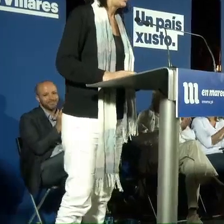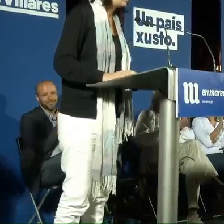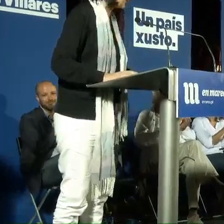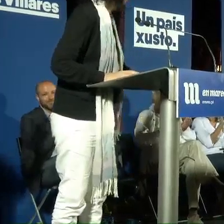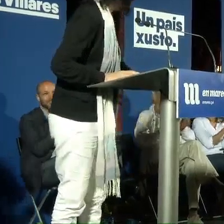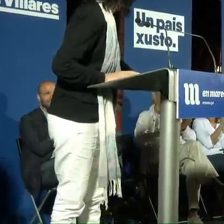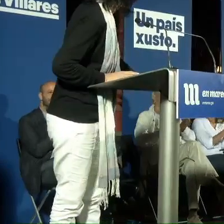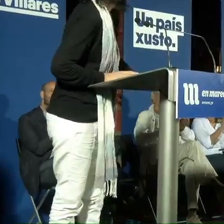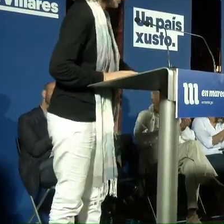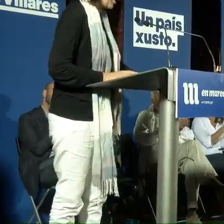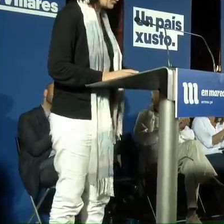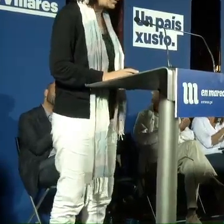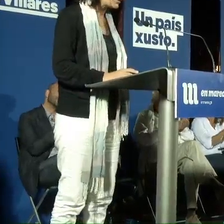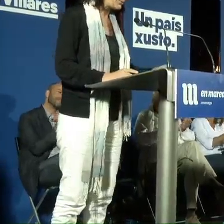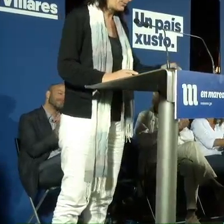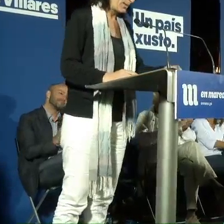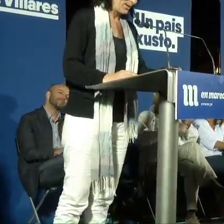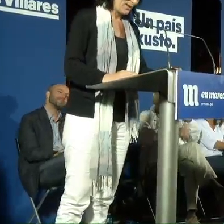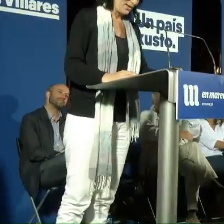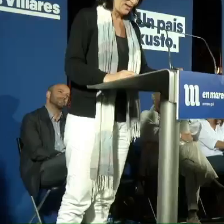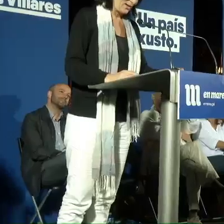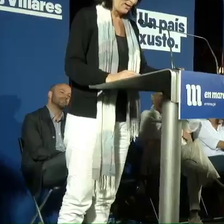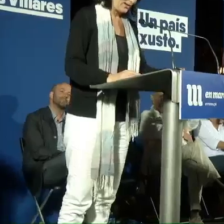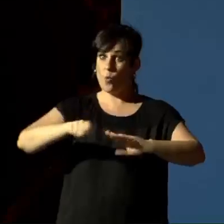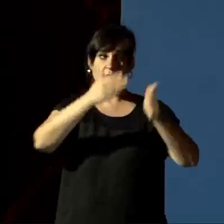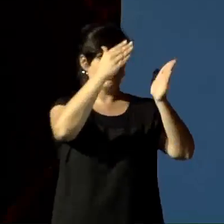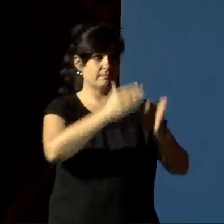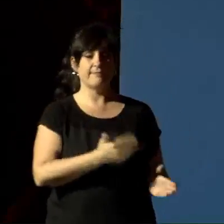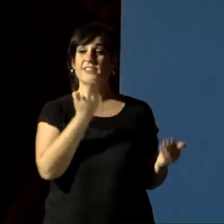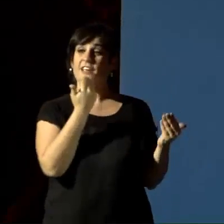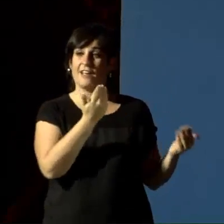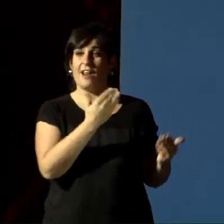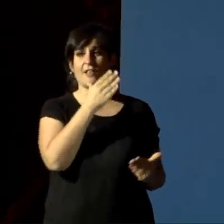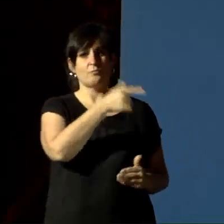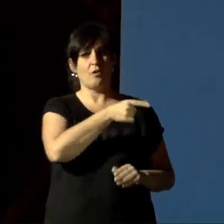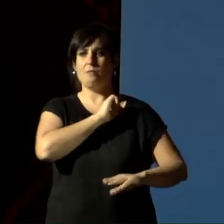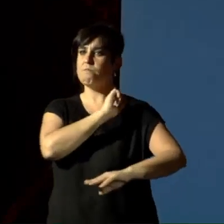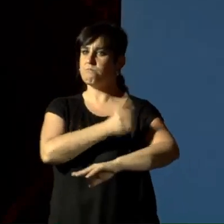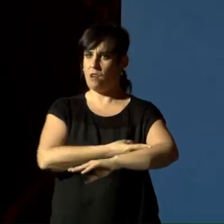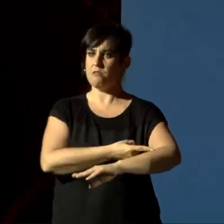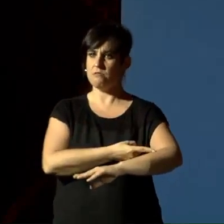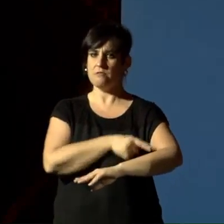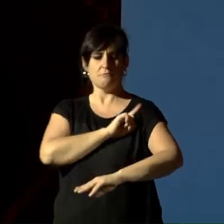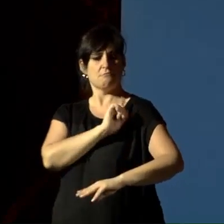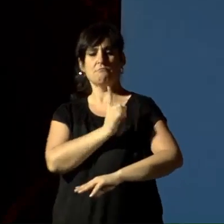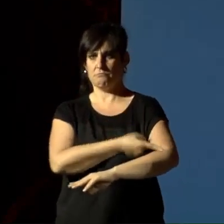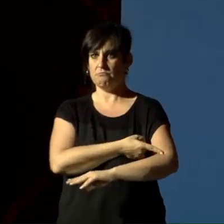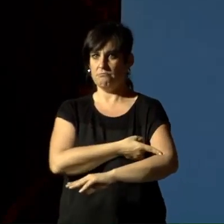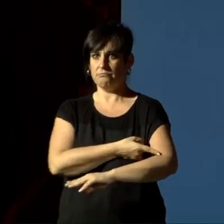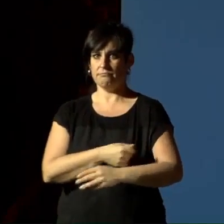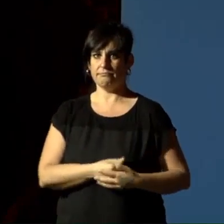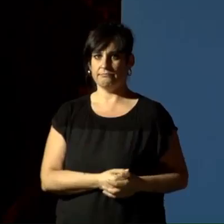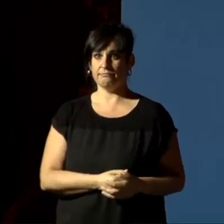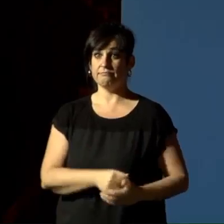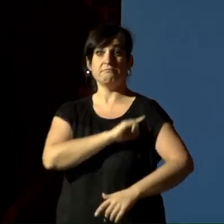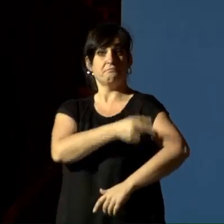E gracias tamén a Luís, tamén por ser moi valiente, non? Por ser moi valiente de